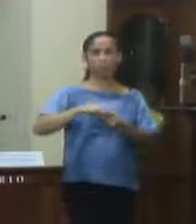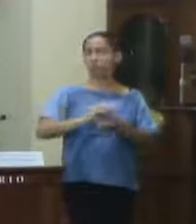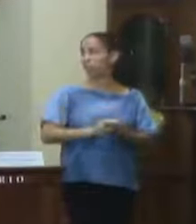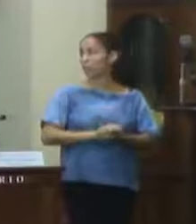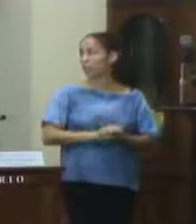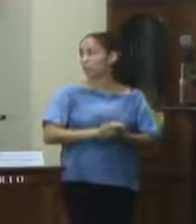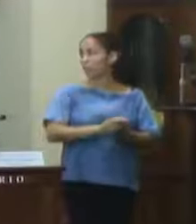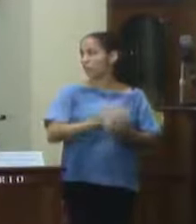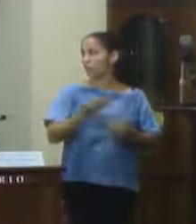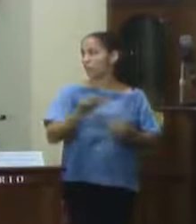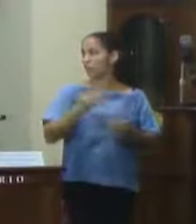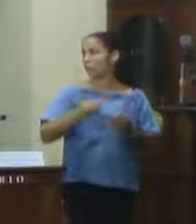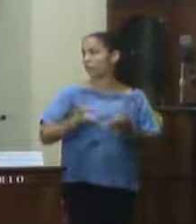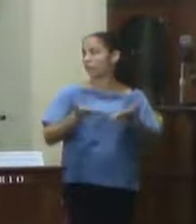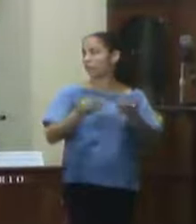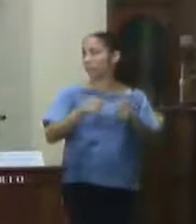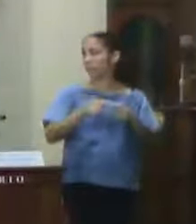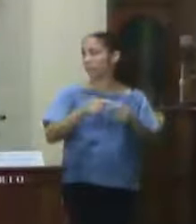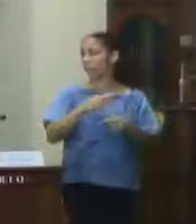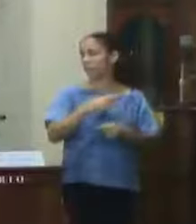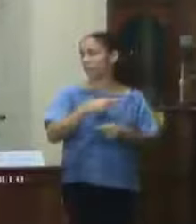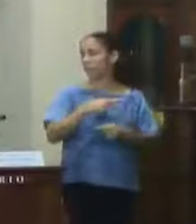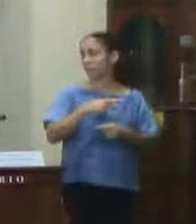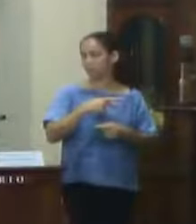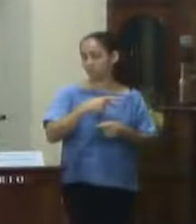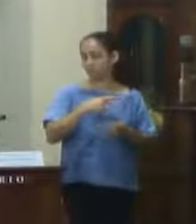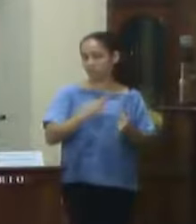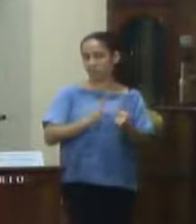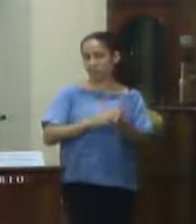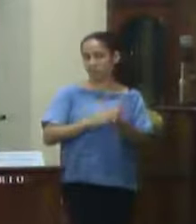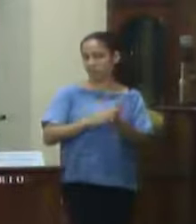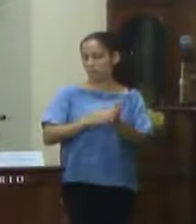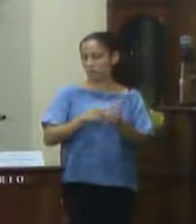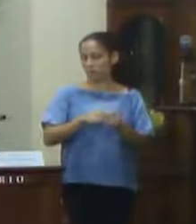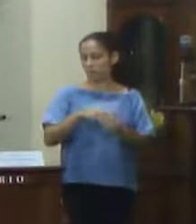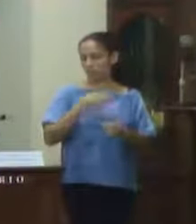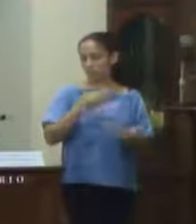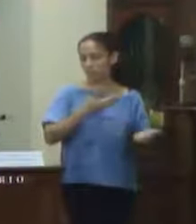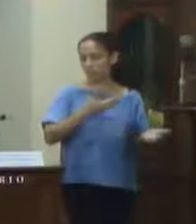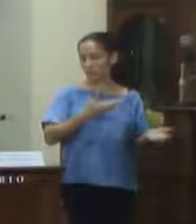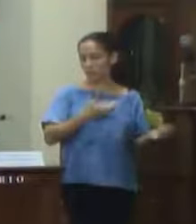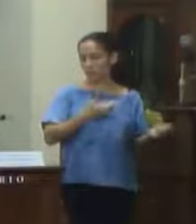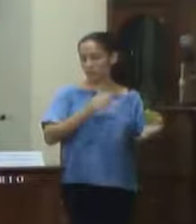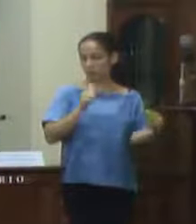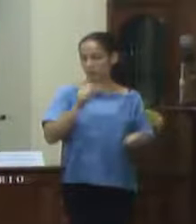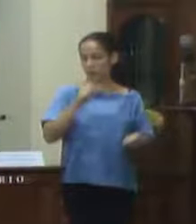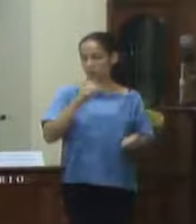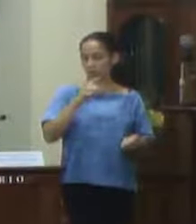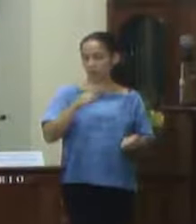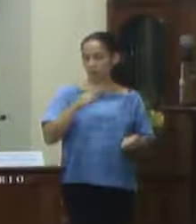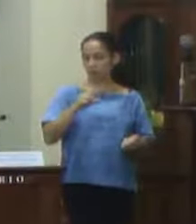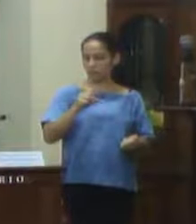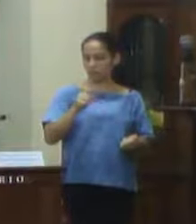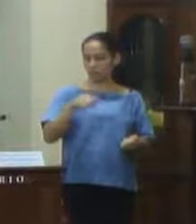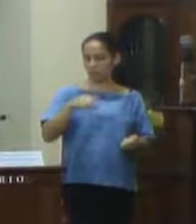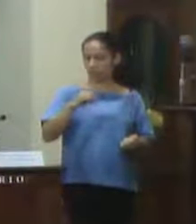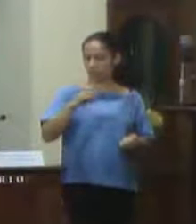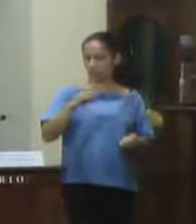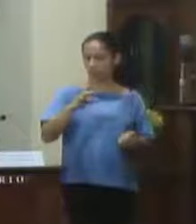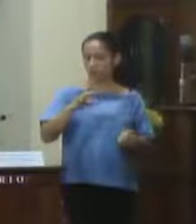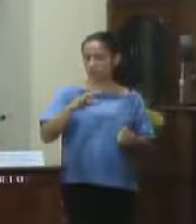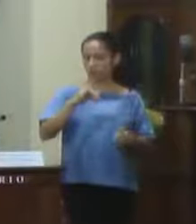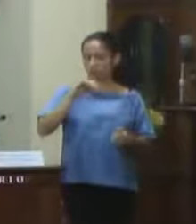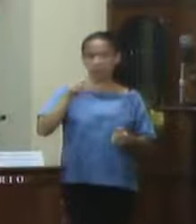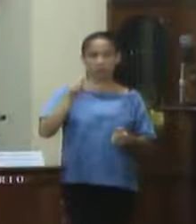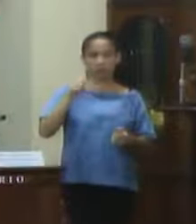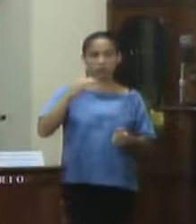regimental, requer o encaminhamento do presente requerimento de moção de aplausos ao jovem Alexander Jacinto de Oliveira, pela